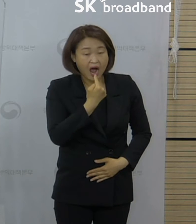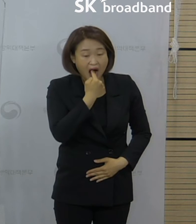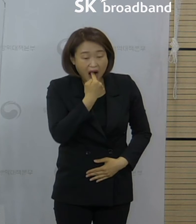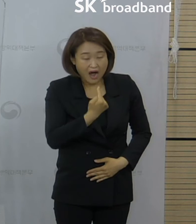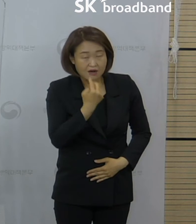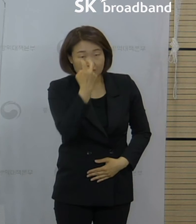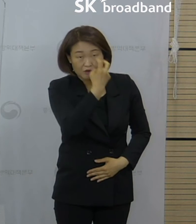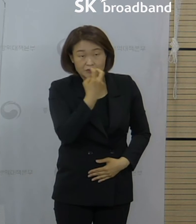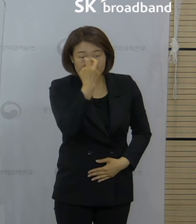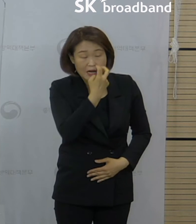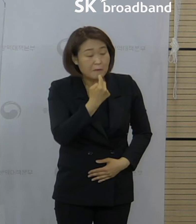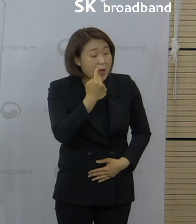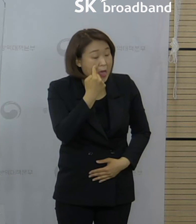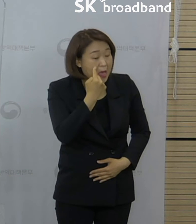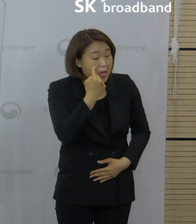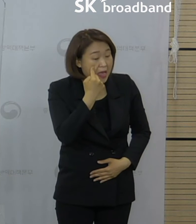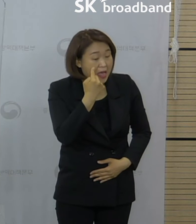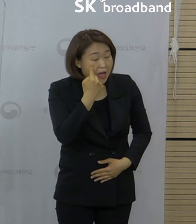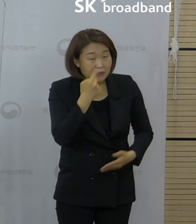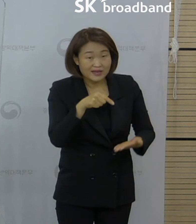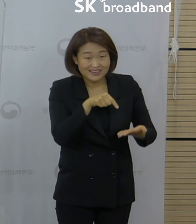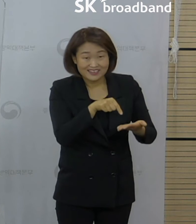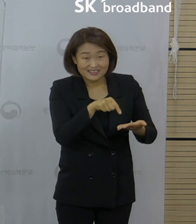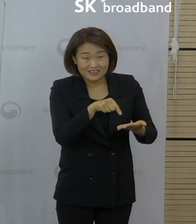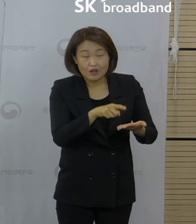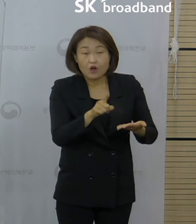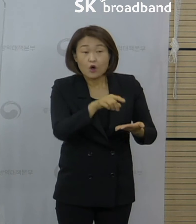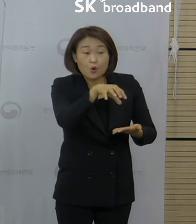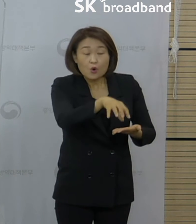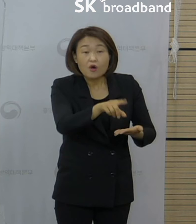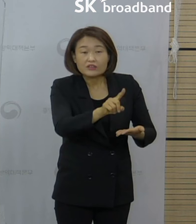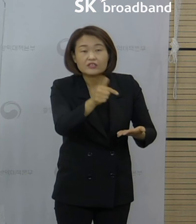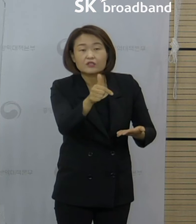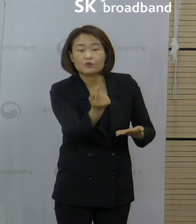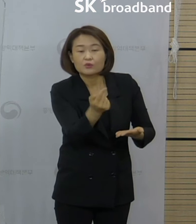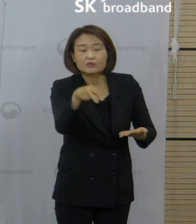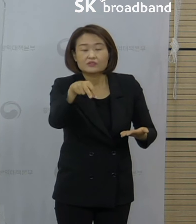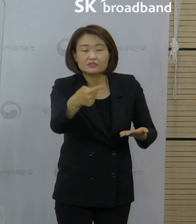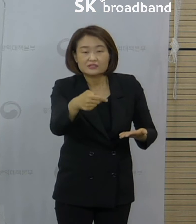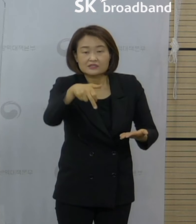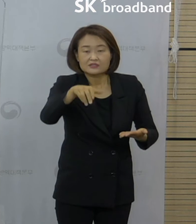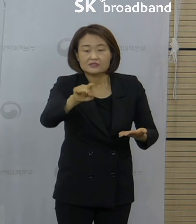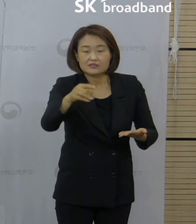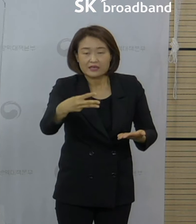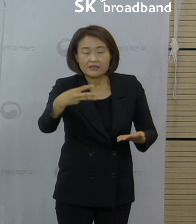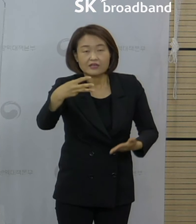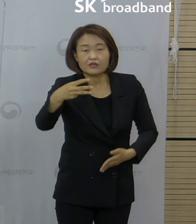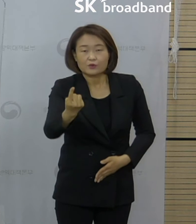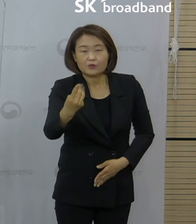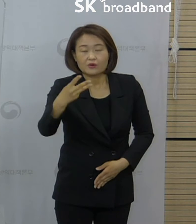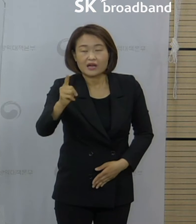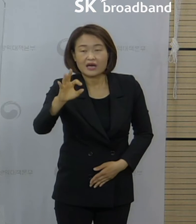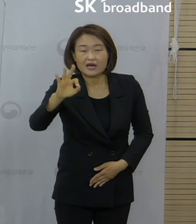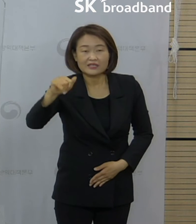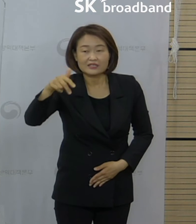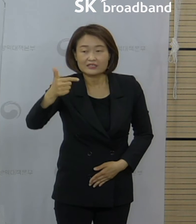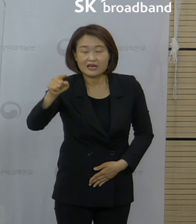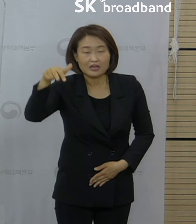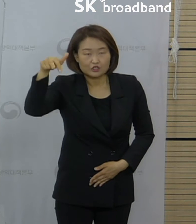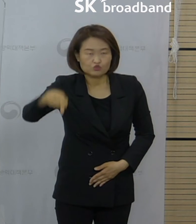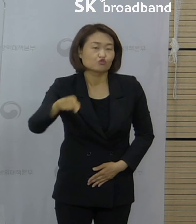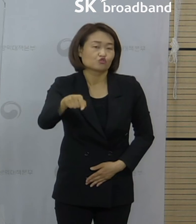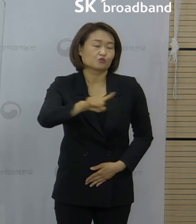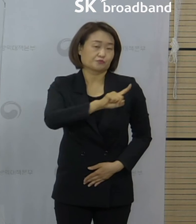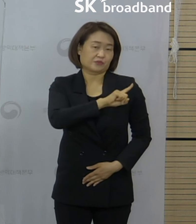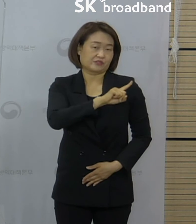것을 시범적으로 노스캐롤라이나 주를 중심으로 해서 사업이 시작이 됩니다. 그러한 시범 연구를